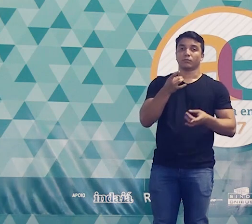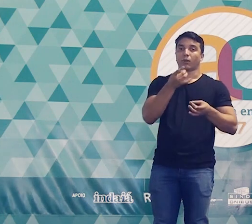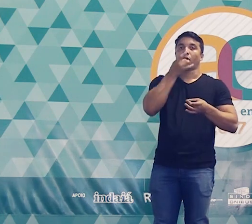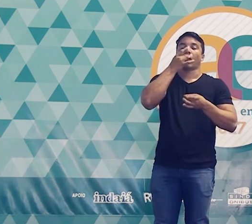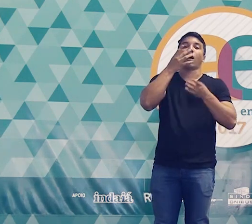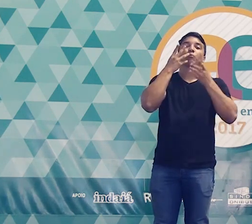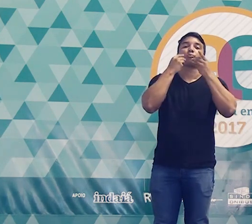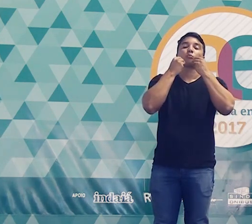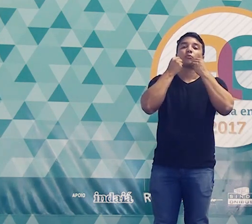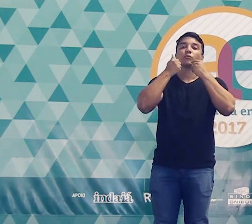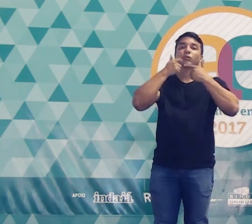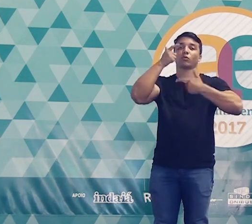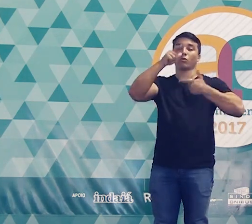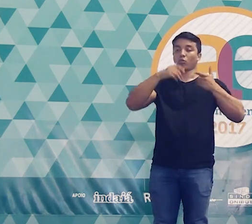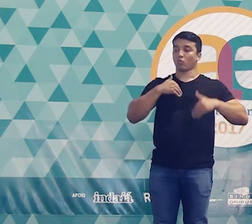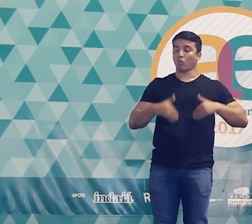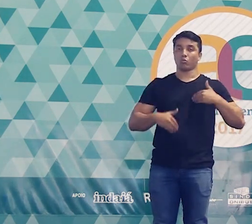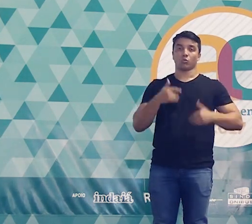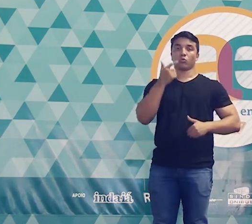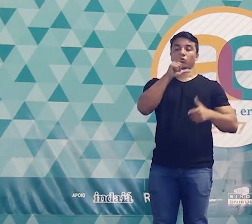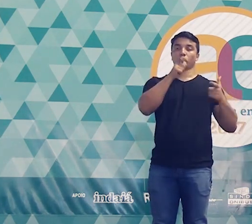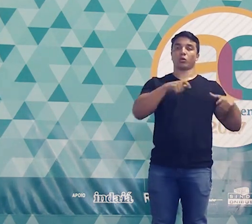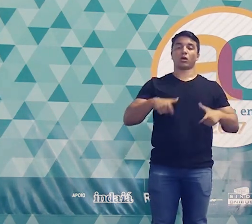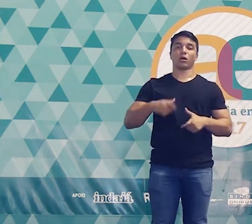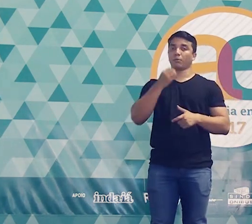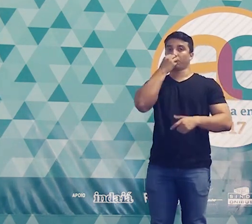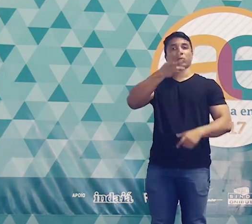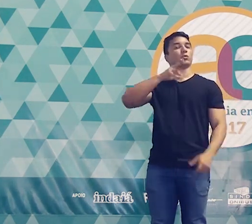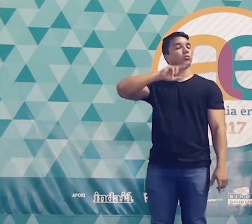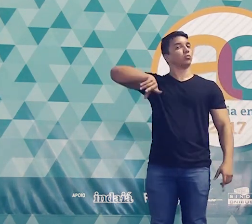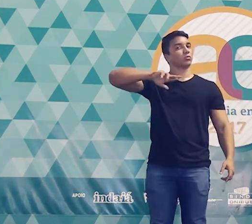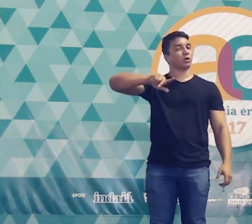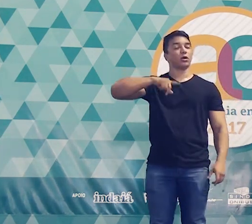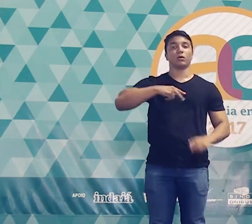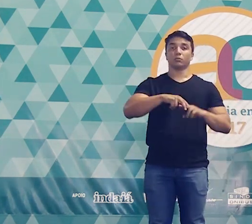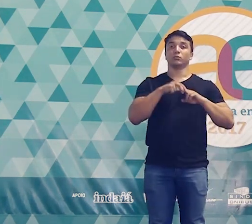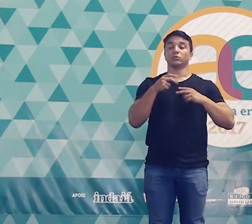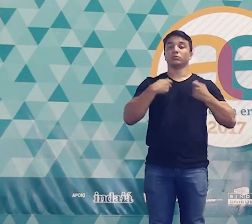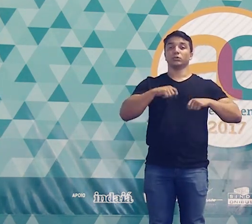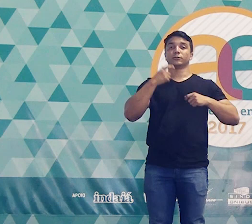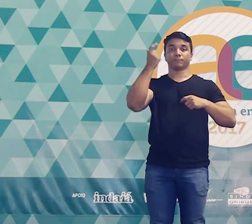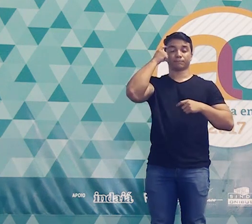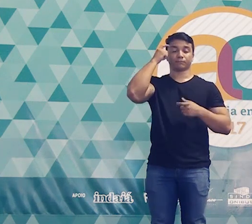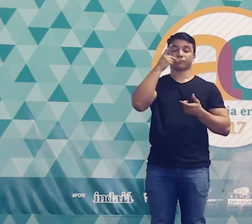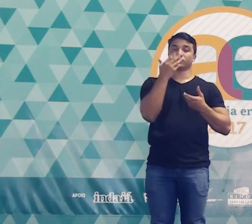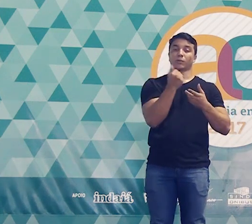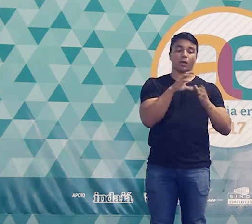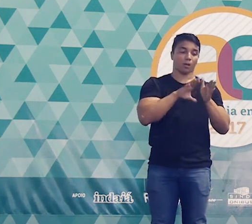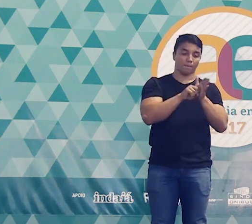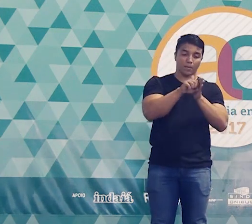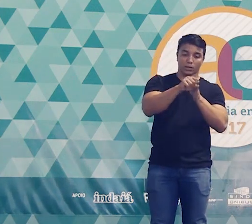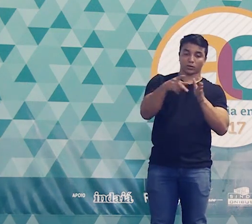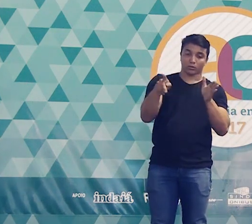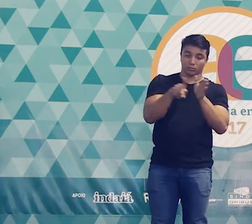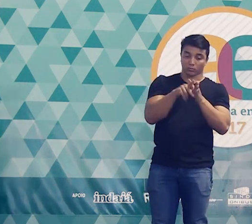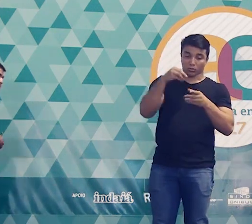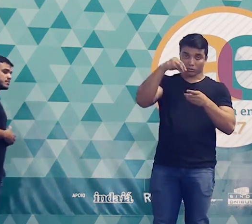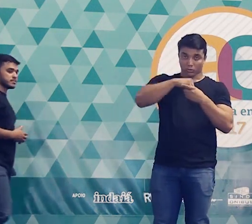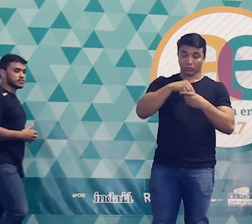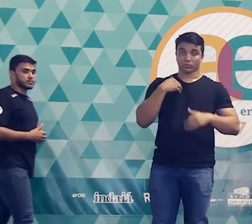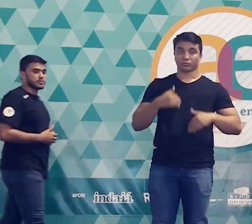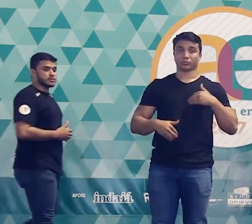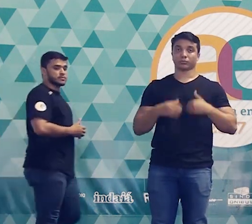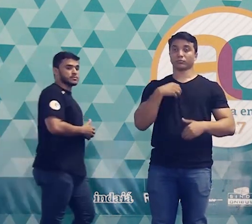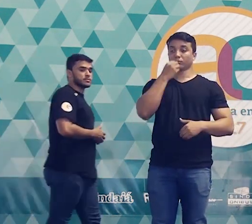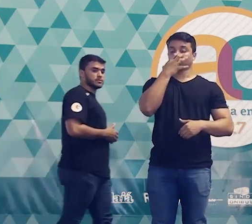minha boca, levo outra parte do meu corpo, elas não vão estar bem não. Então as bactérias que nós temos, a cultura bacteriana nossa,